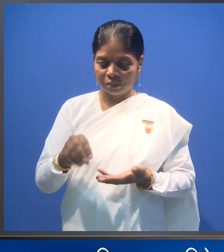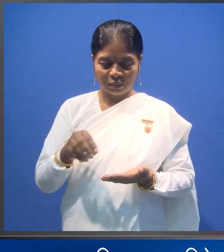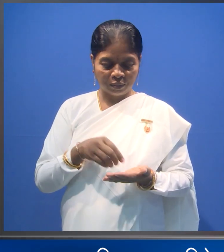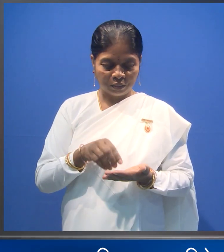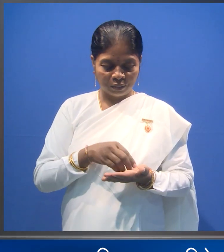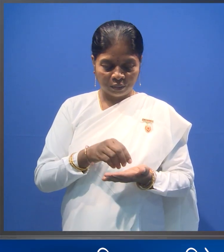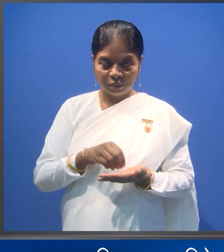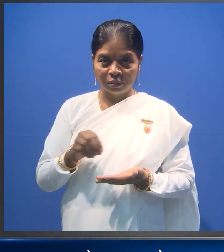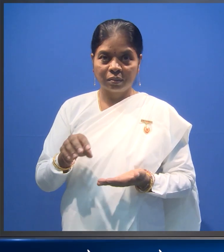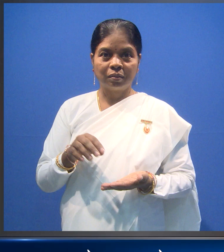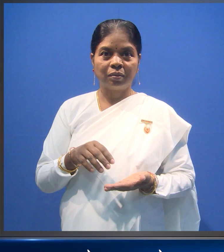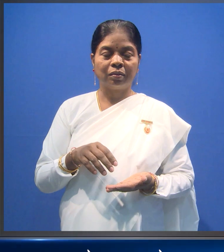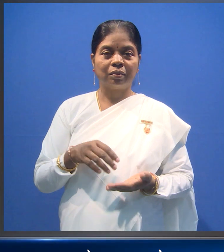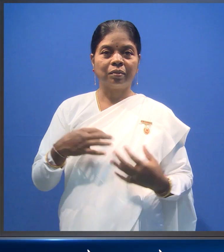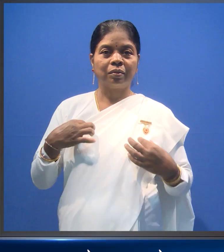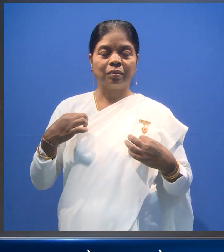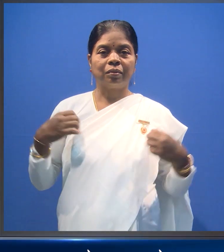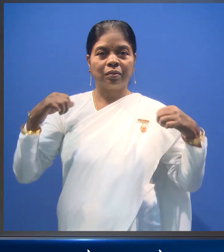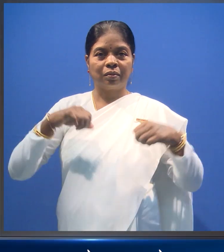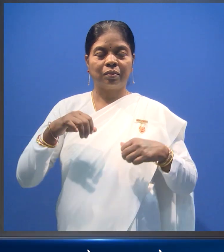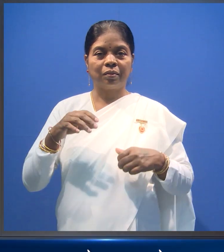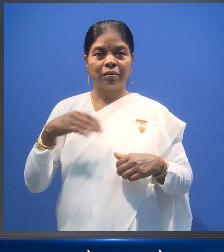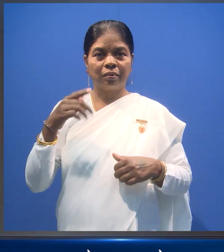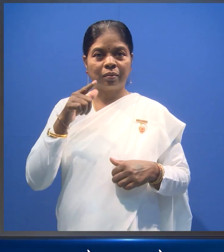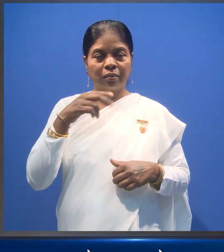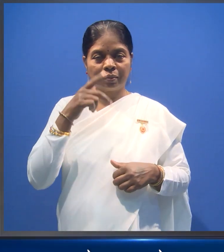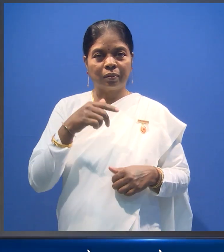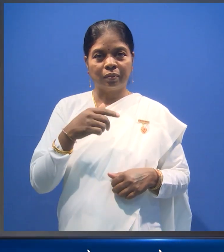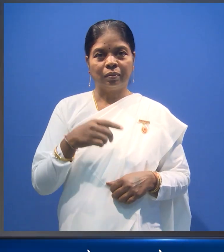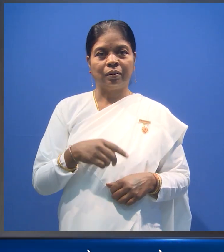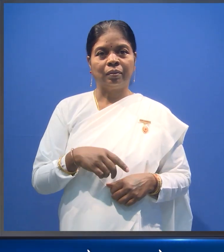आहे. वेश बदललेल्या राजाने तिला विचारले,